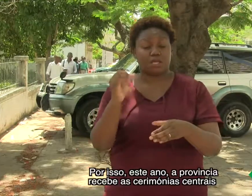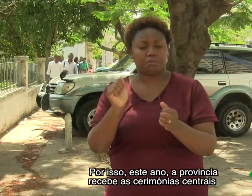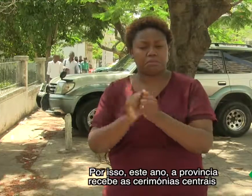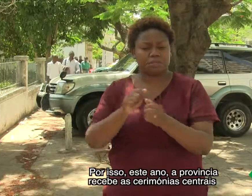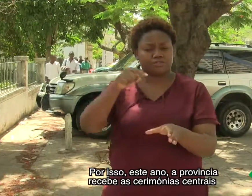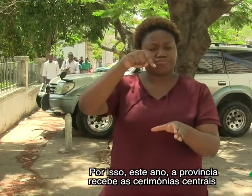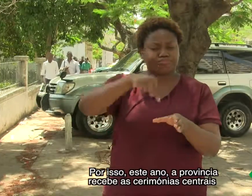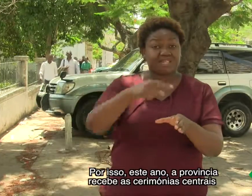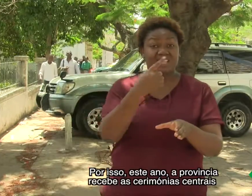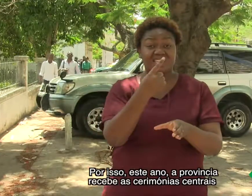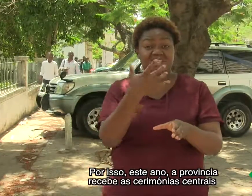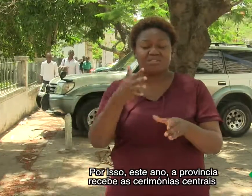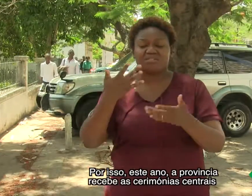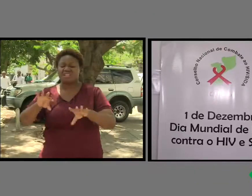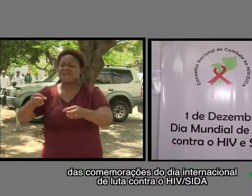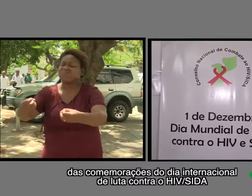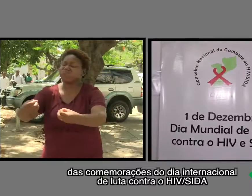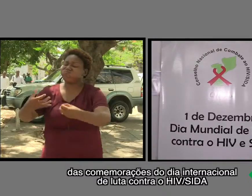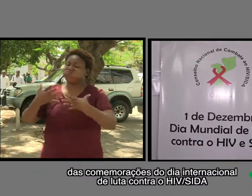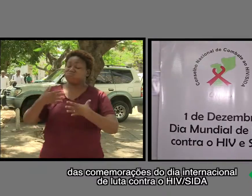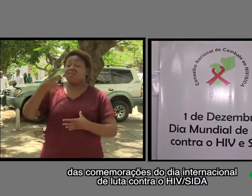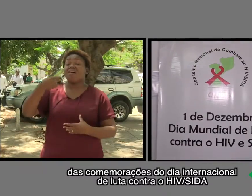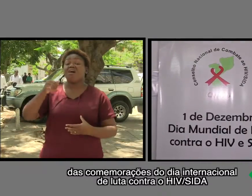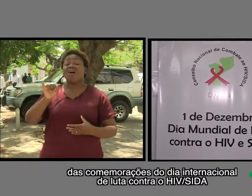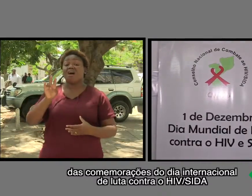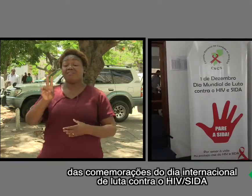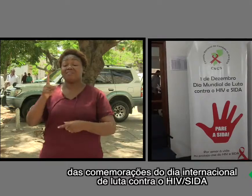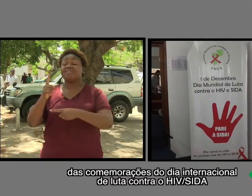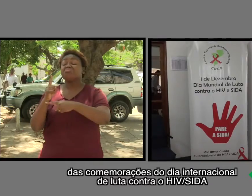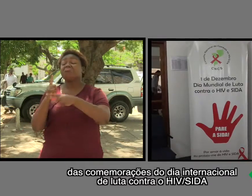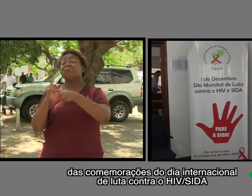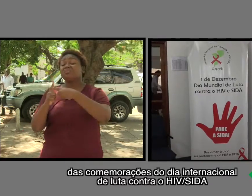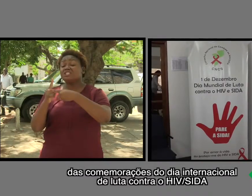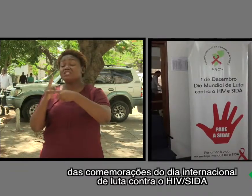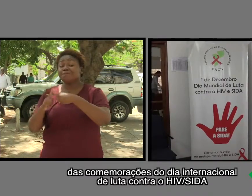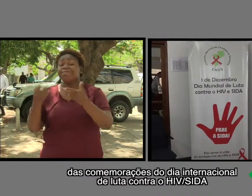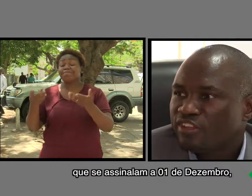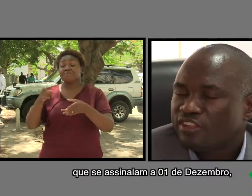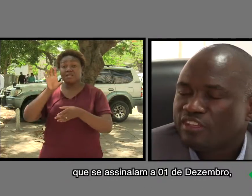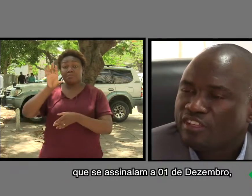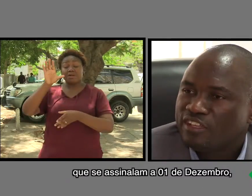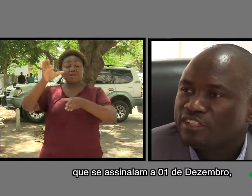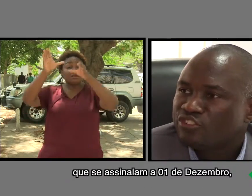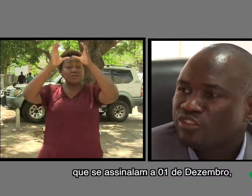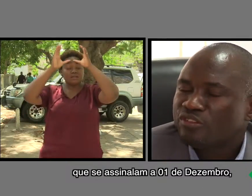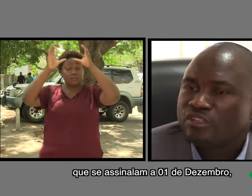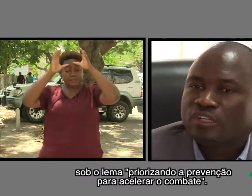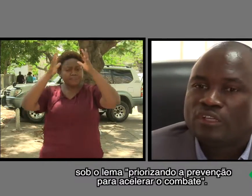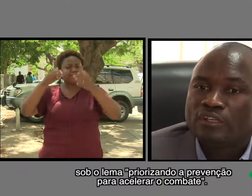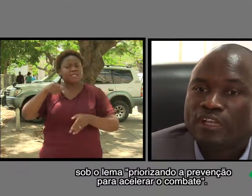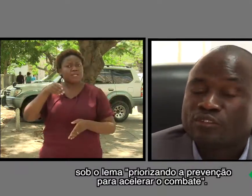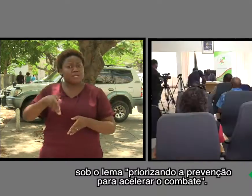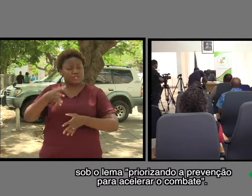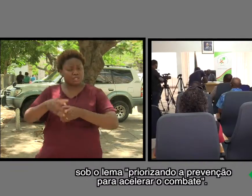cerimônias centrais de comemoração do Dia Internacional de Luta contra o HIV-Sida, que se assinalam a 1 de dezembro,